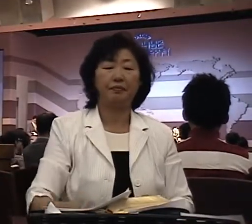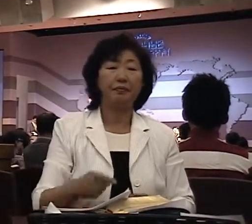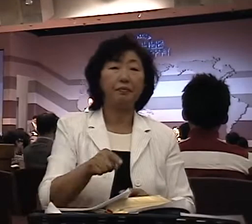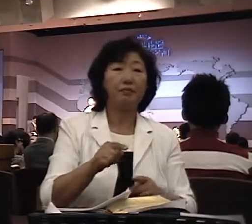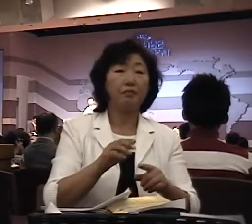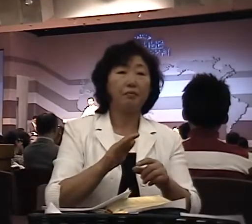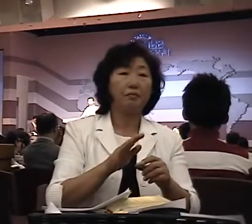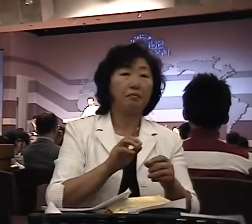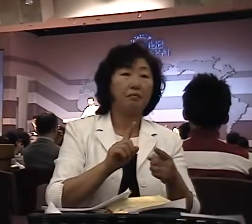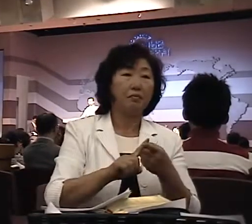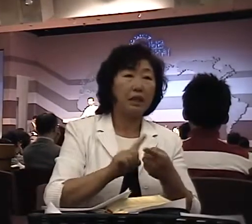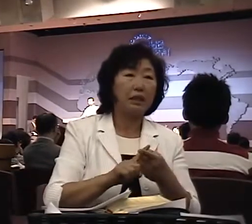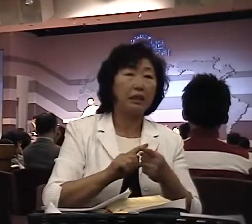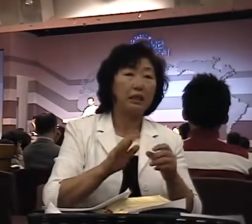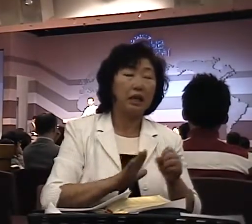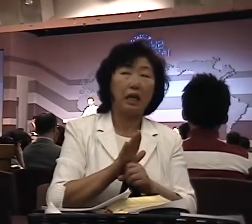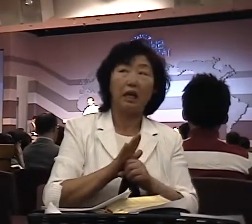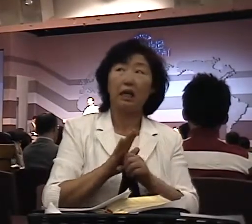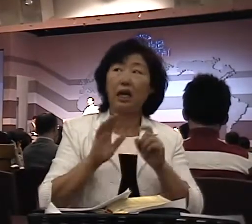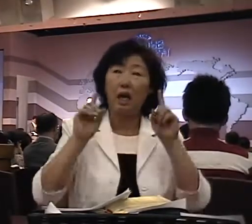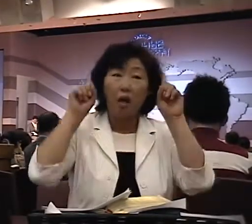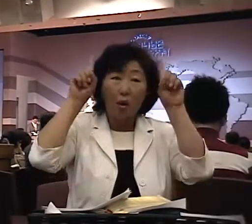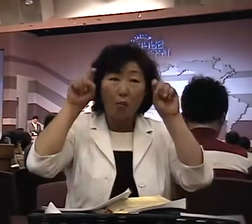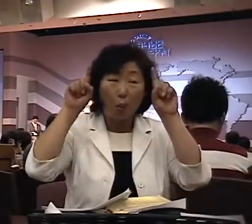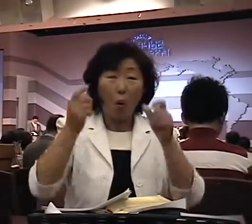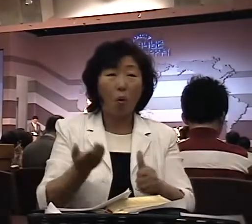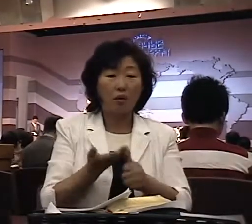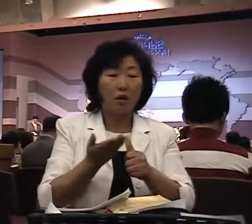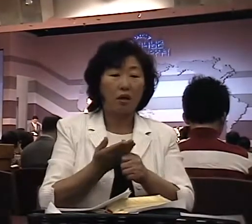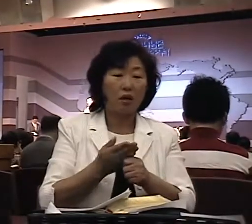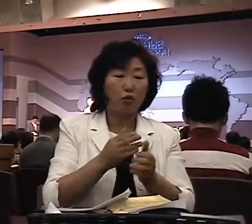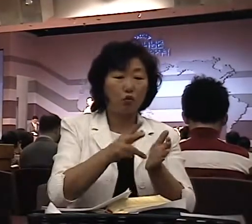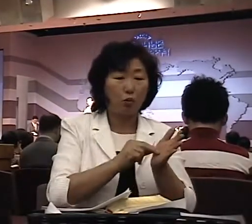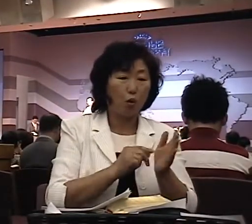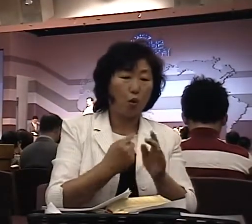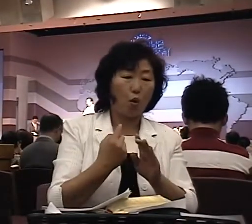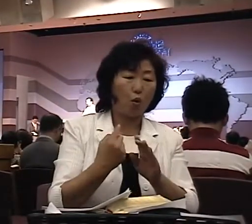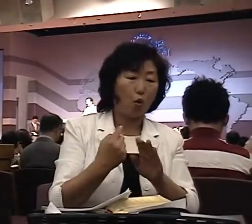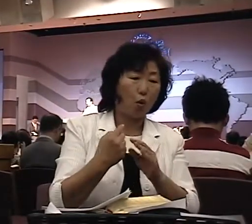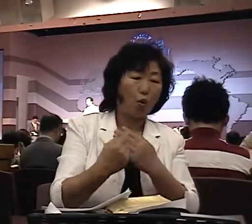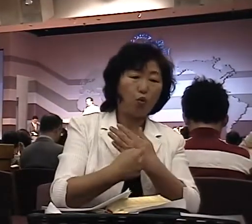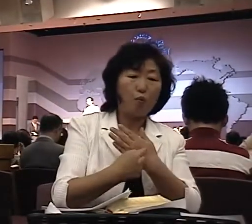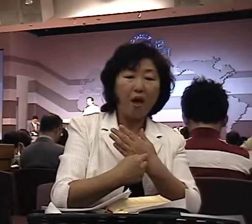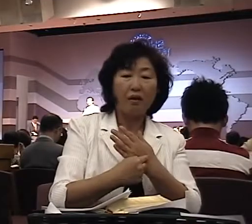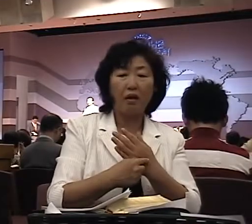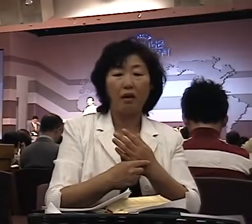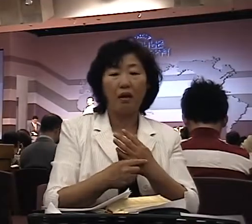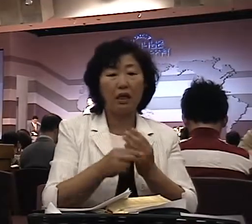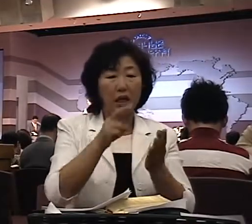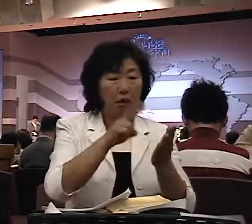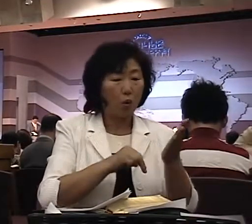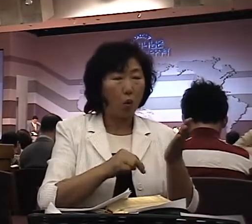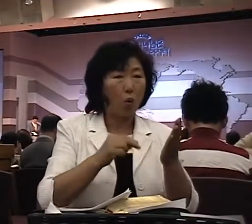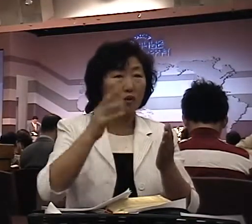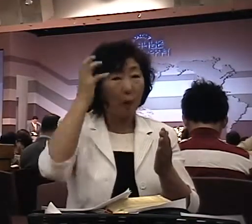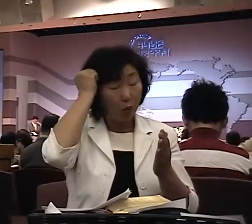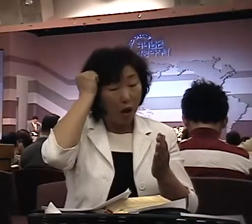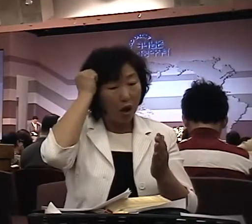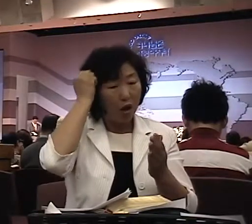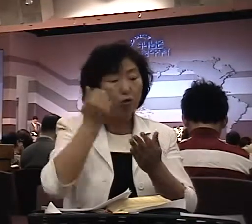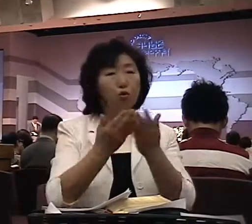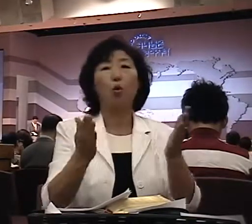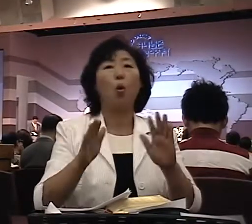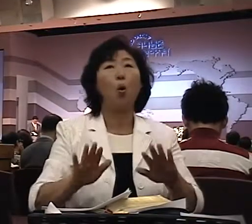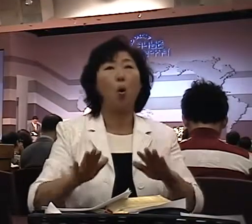오늘 사랑의 목장 주보 뒷면에 있는 제 글에 썼으니까 여러분 좀 읽고 참고해 주시고요. 올